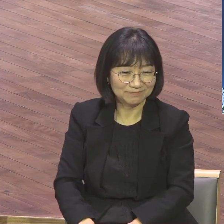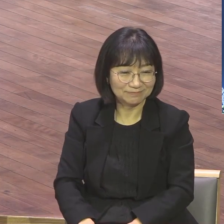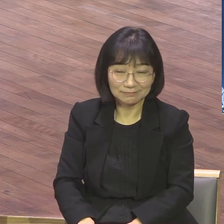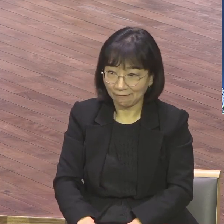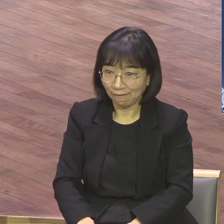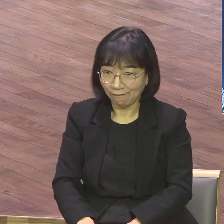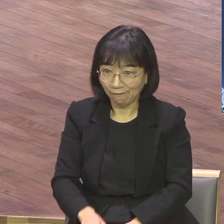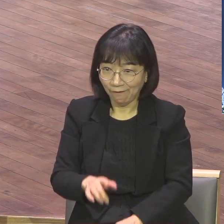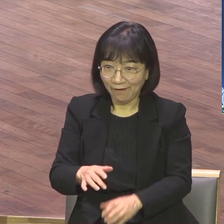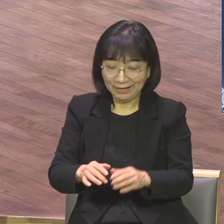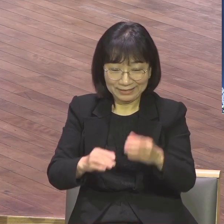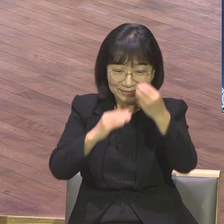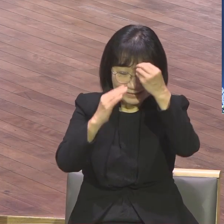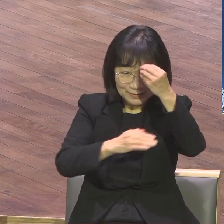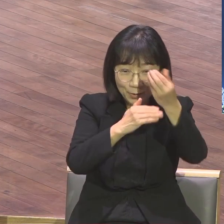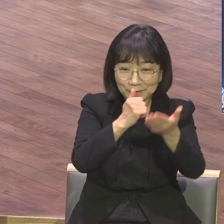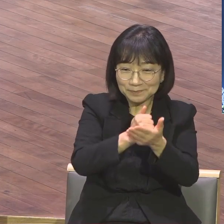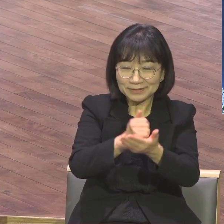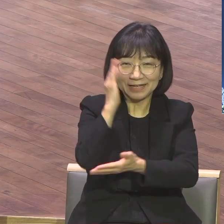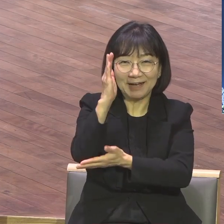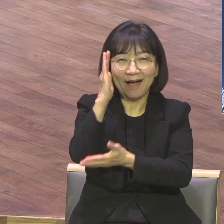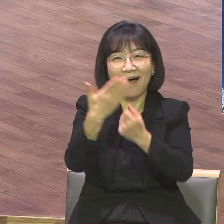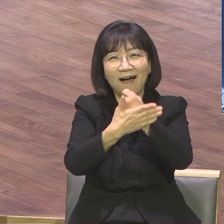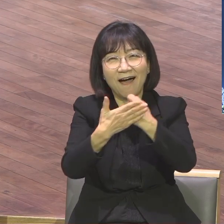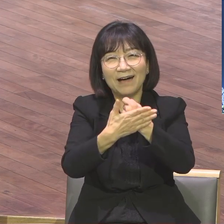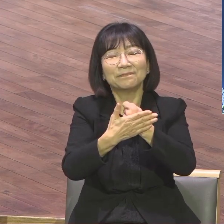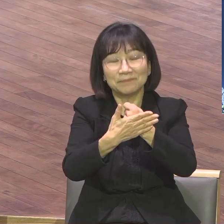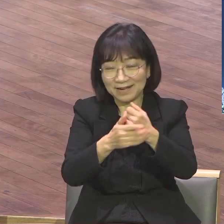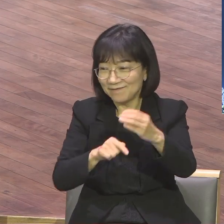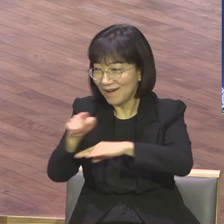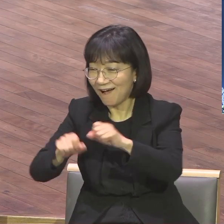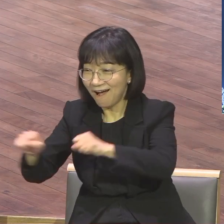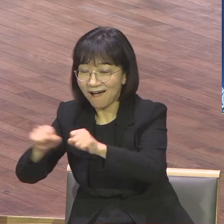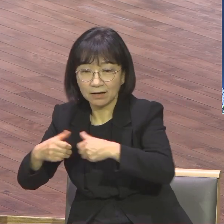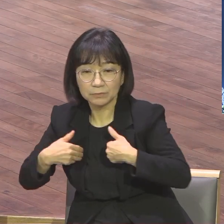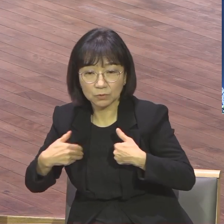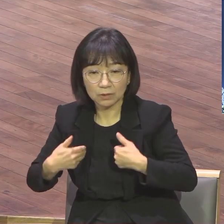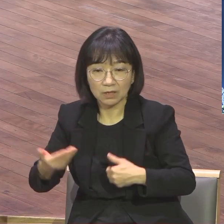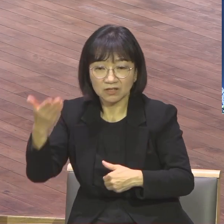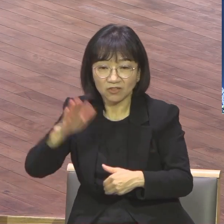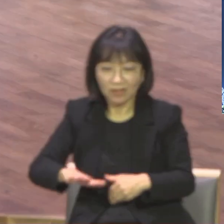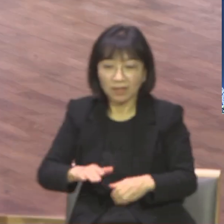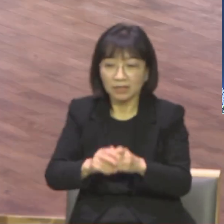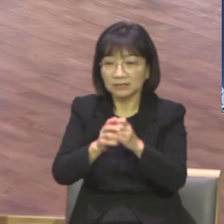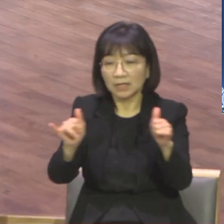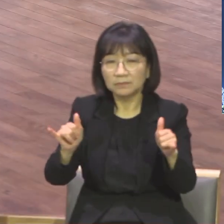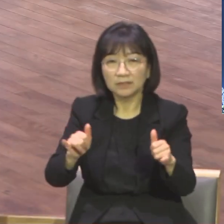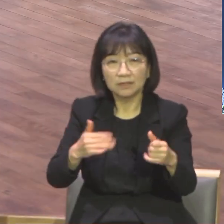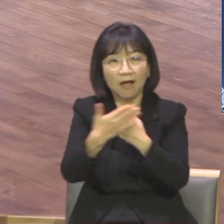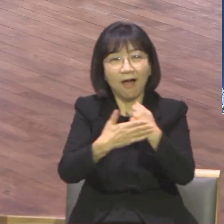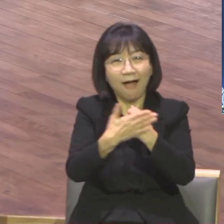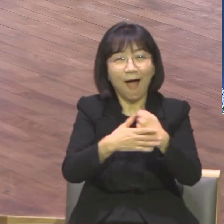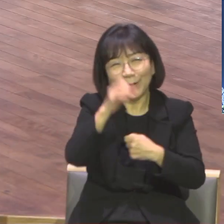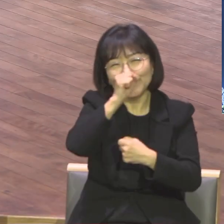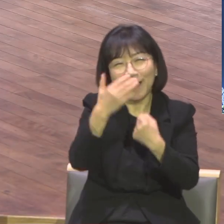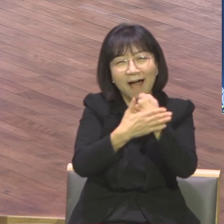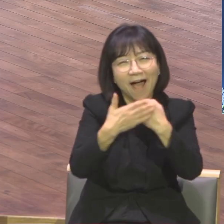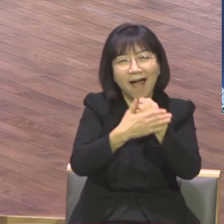움직여야 할 성도들이 움직이지 않기 때문에 교회가 영향력을 못 입히고 있다는 거예요.